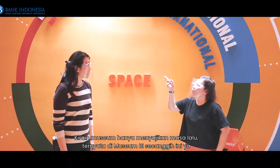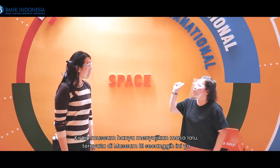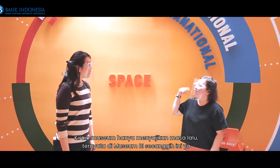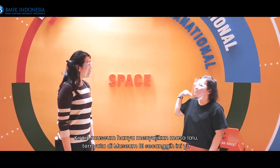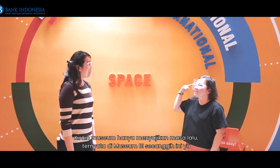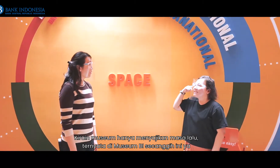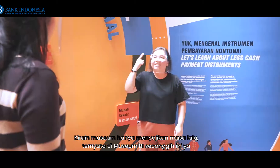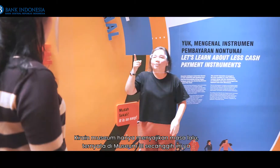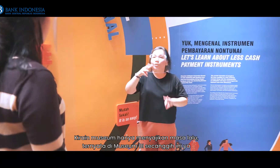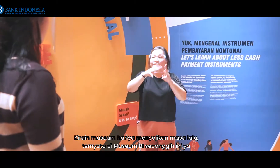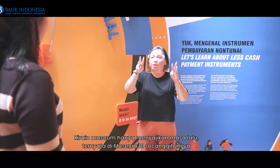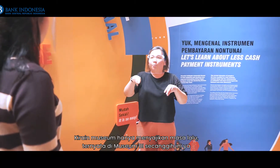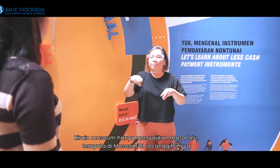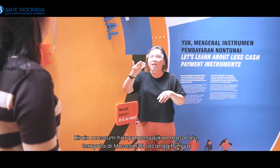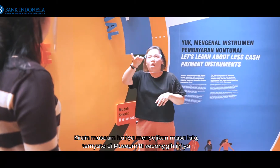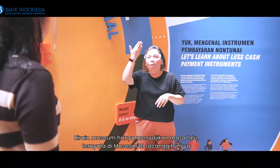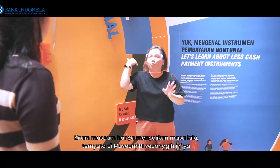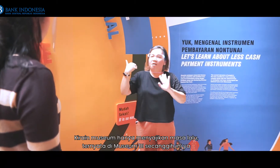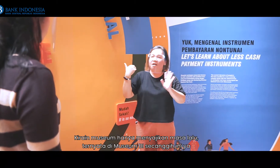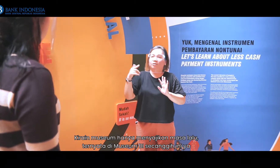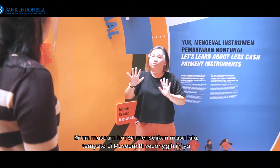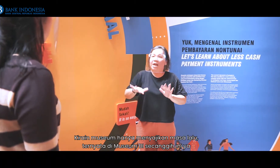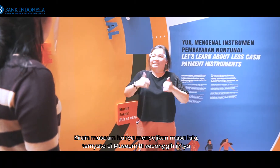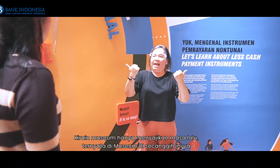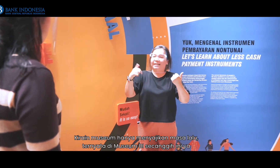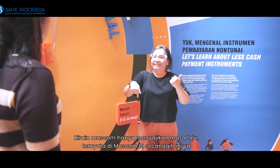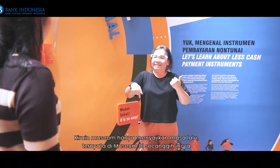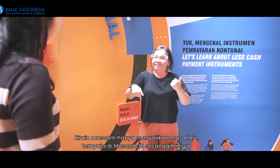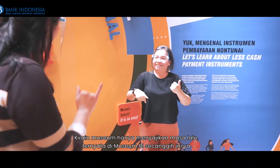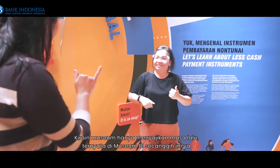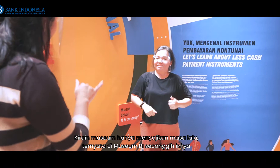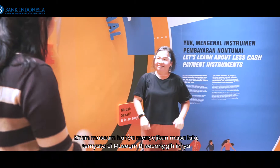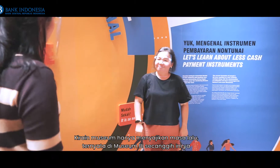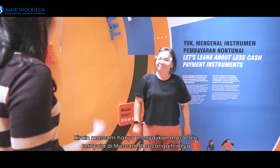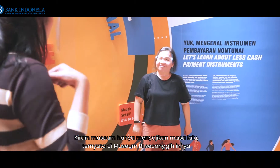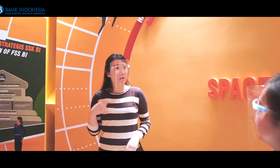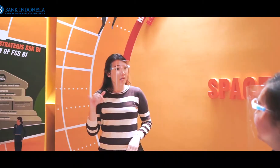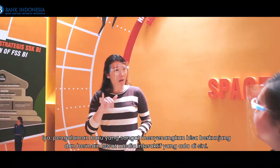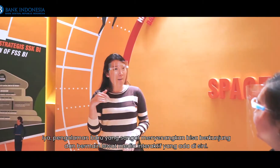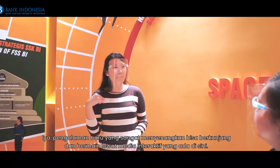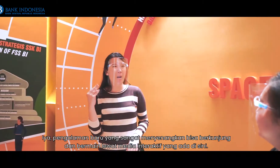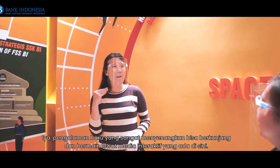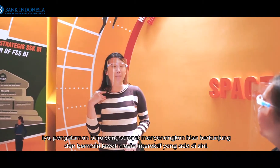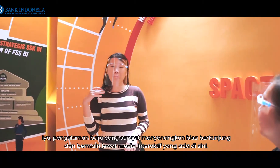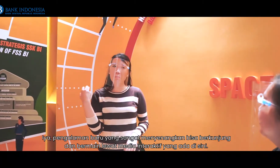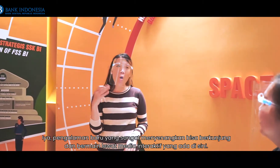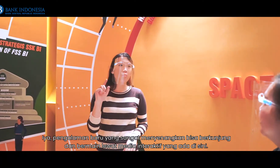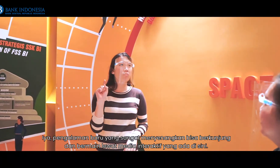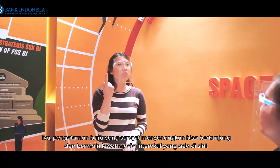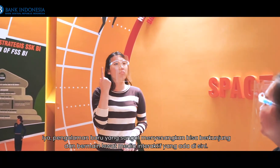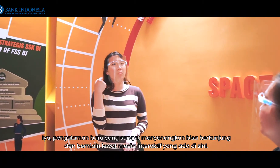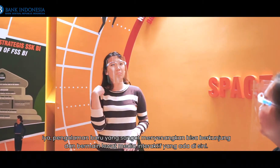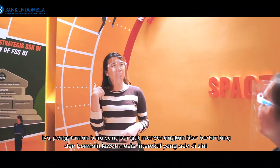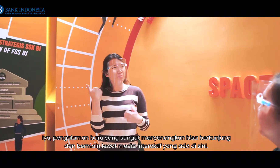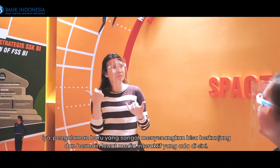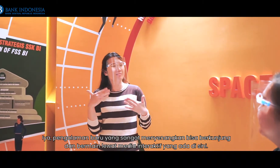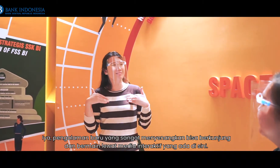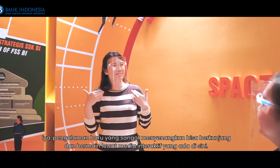Kirain museum hanya menyajikan masa lalu, ternyata di Museum BI secanggih ini ya. Iya, pengalaman baru yang sangat menyenangkan